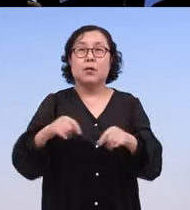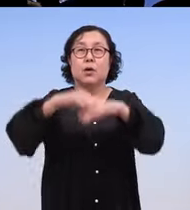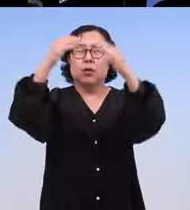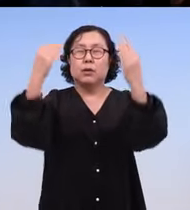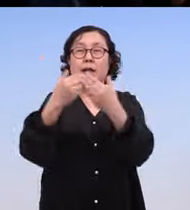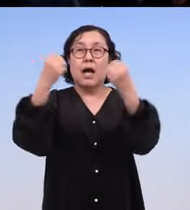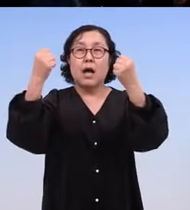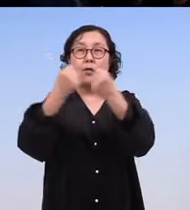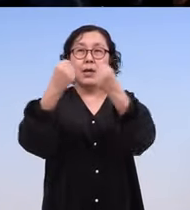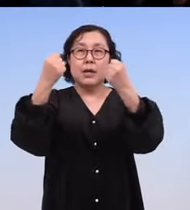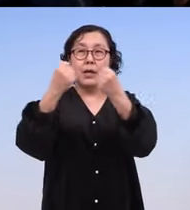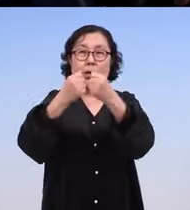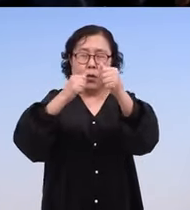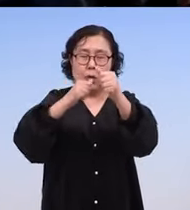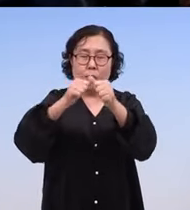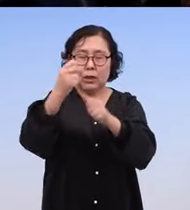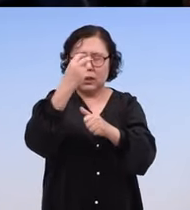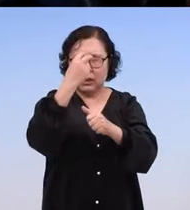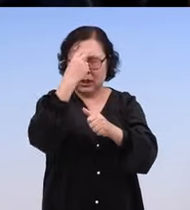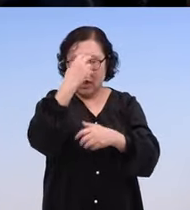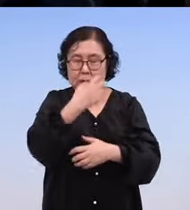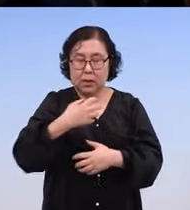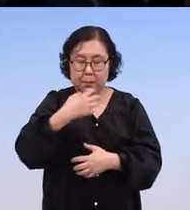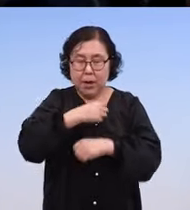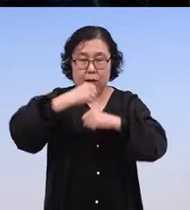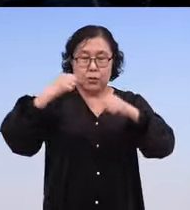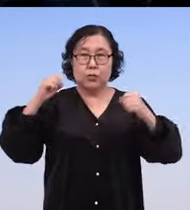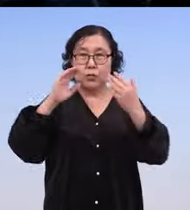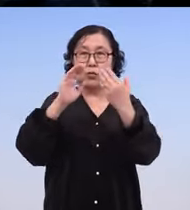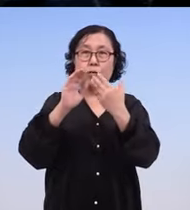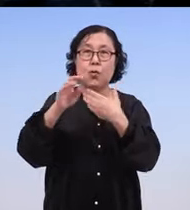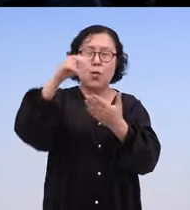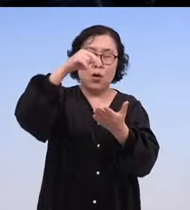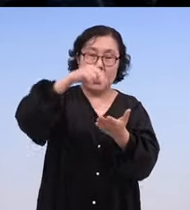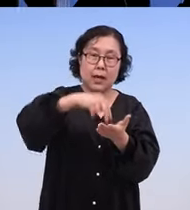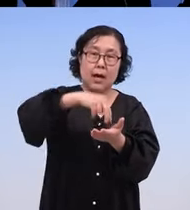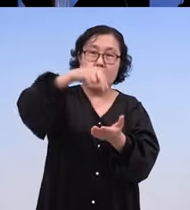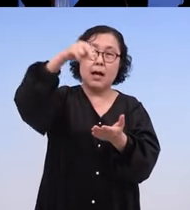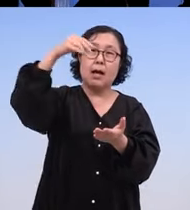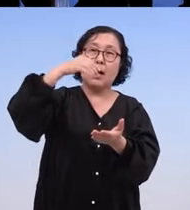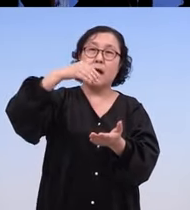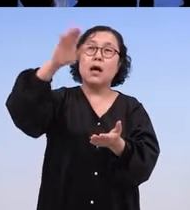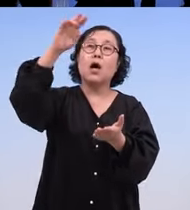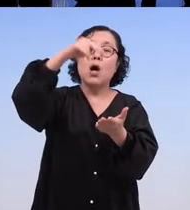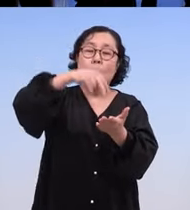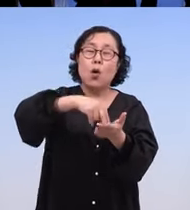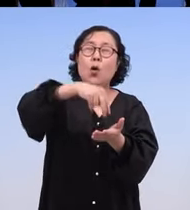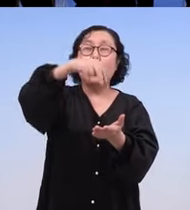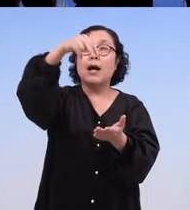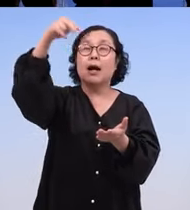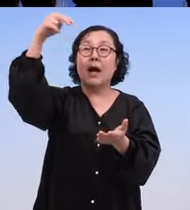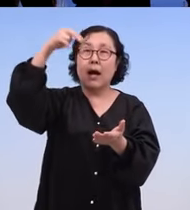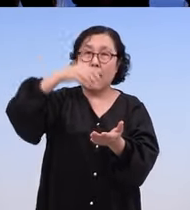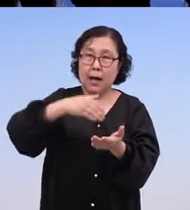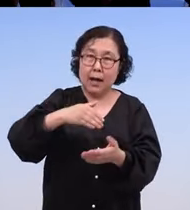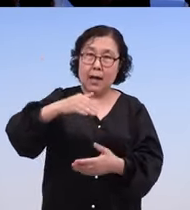독수리같이 모든 싸움 이기고 근심 걱정 벗어는